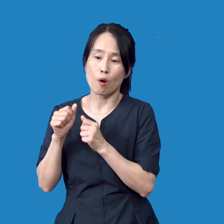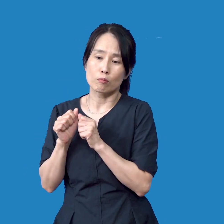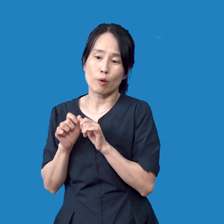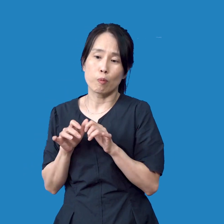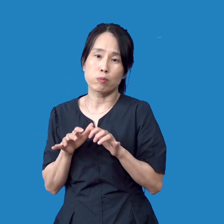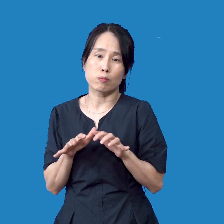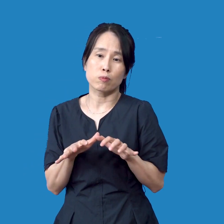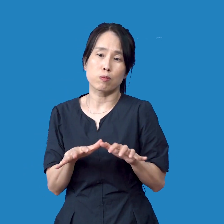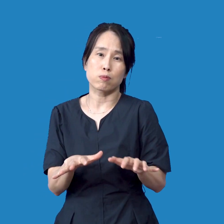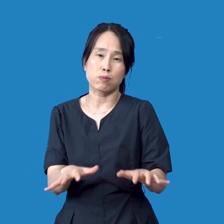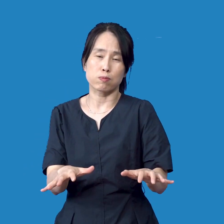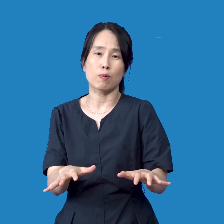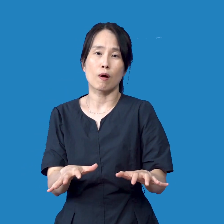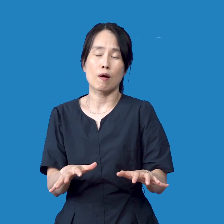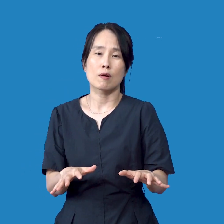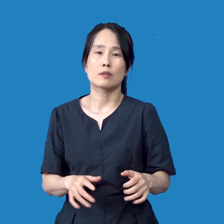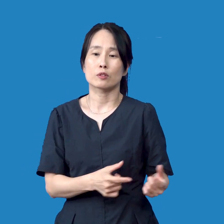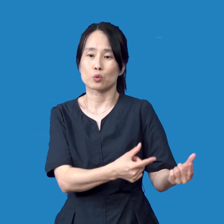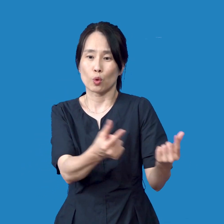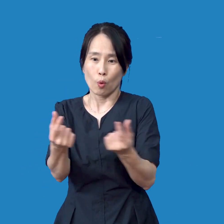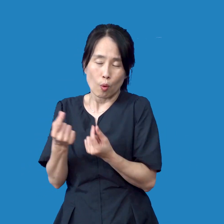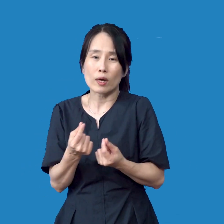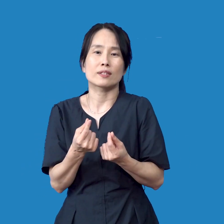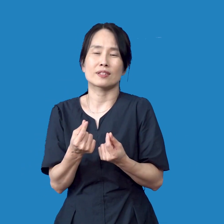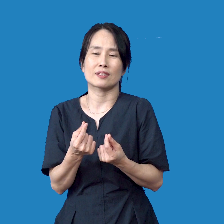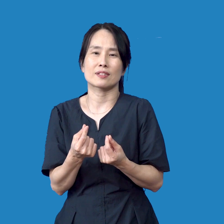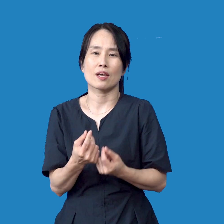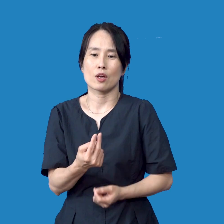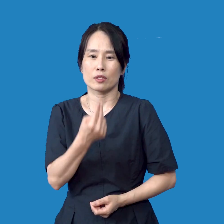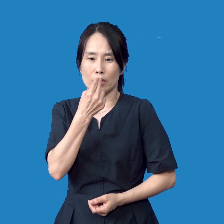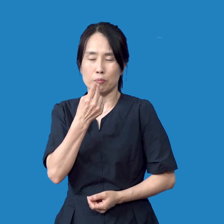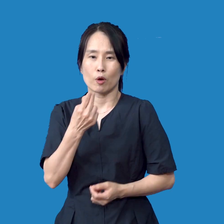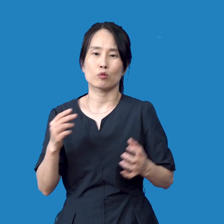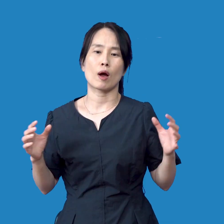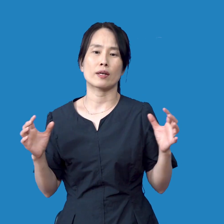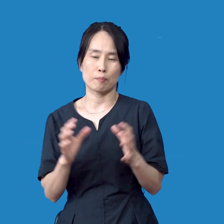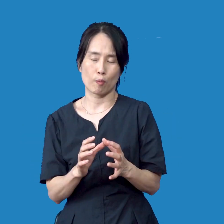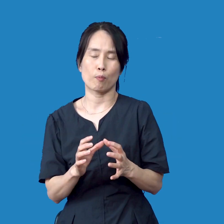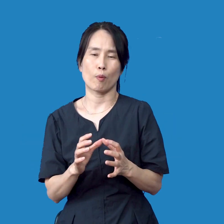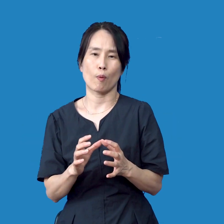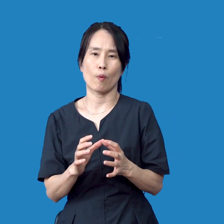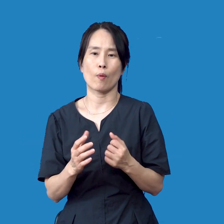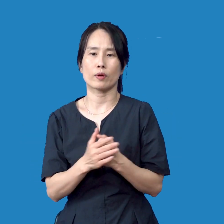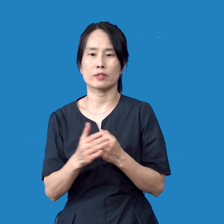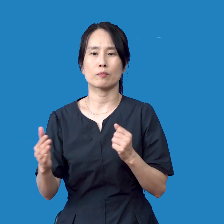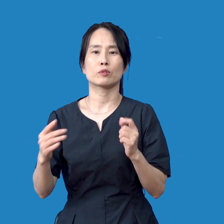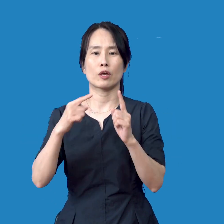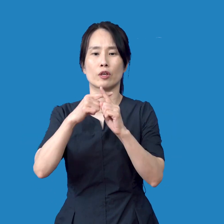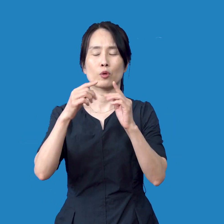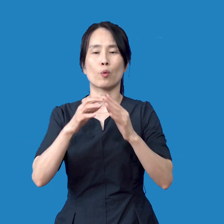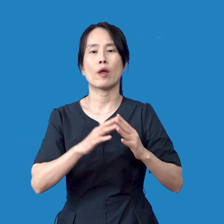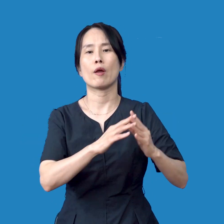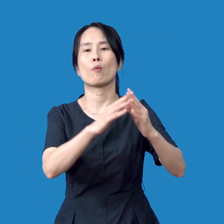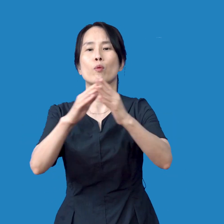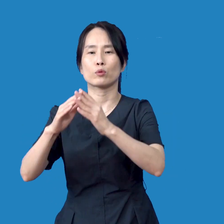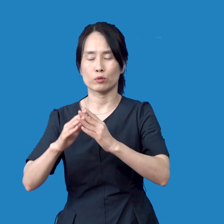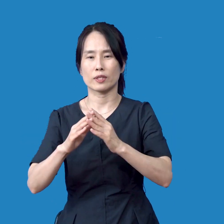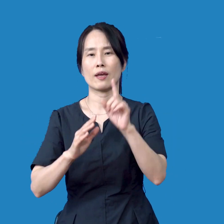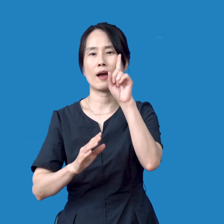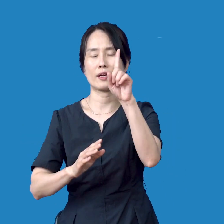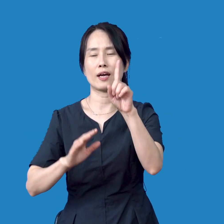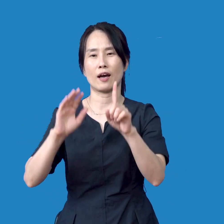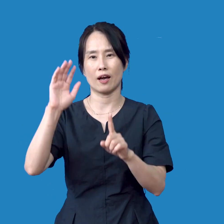흘러들어옵니다. 그 생명적인 연합으로 말미암아 교회와 또 모든 지체들은